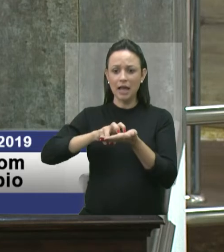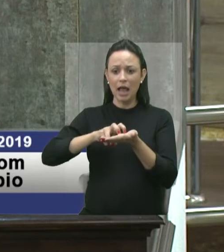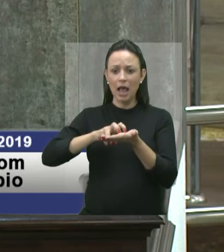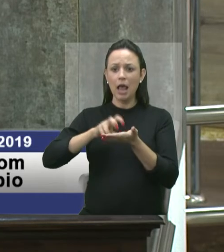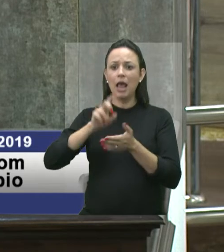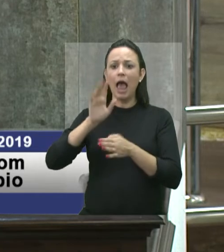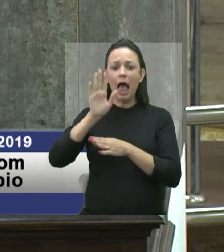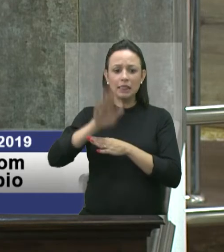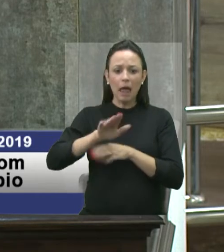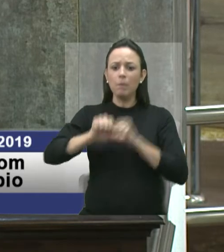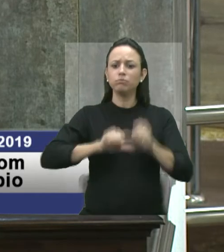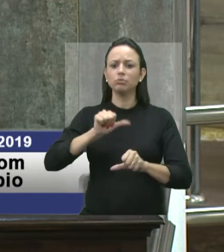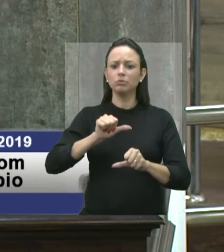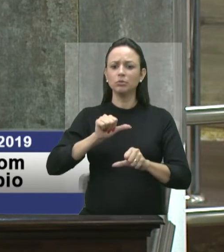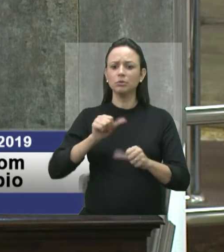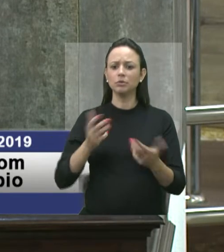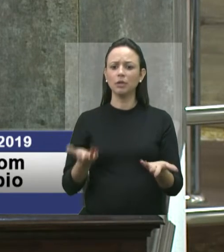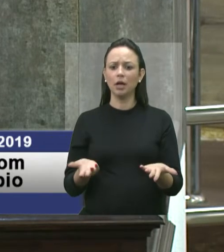tem outra.